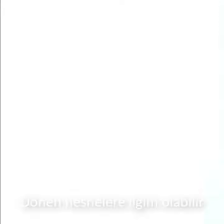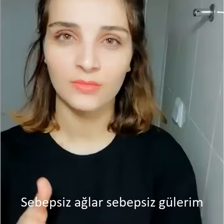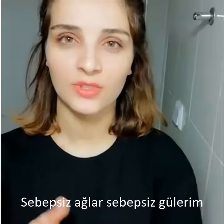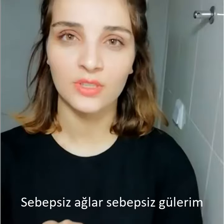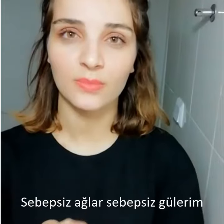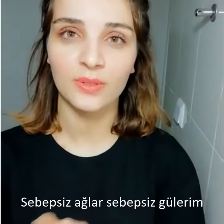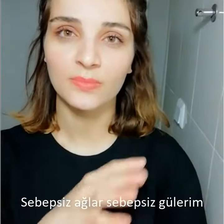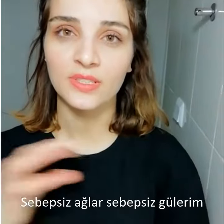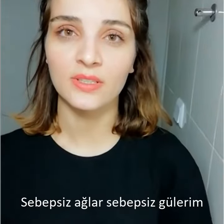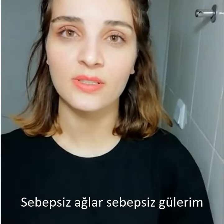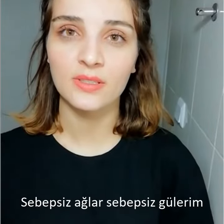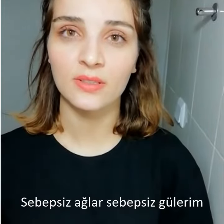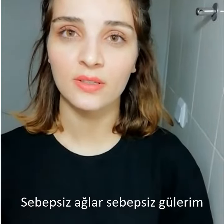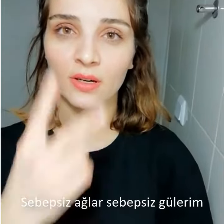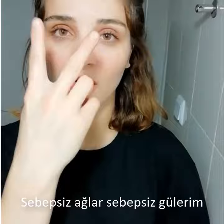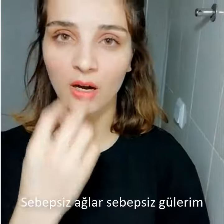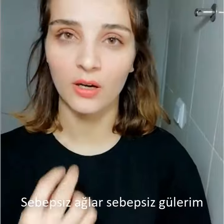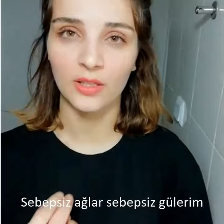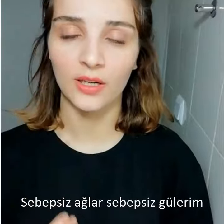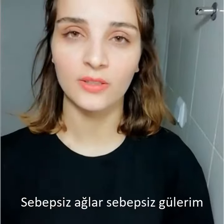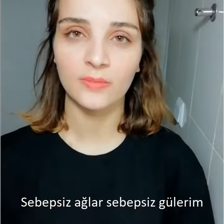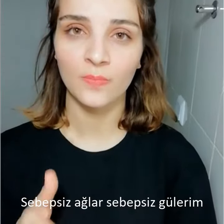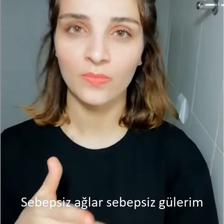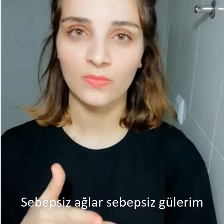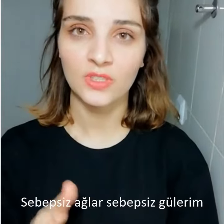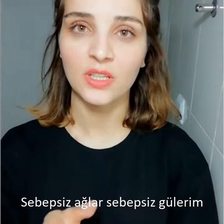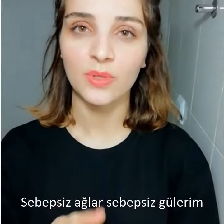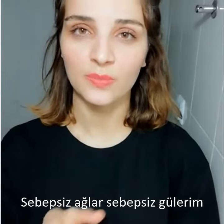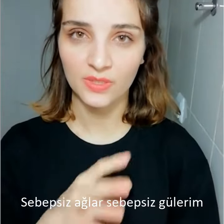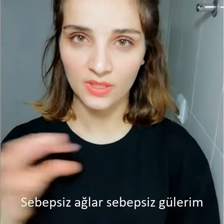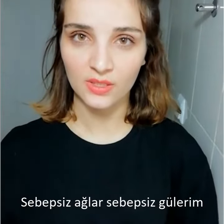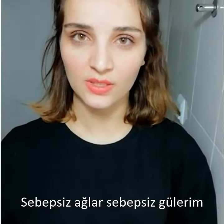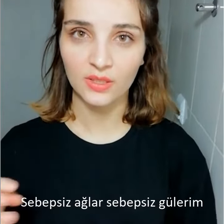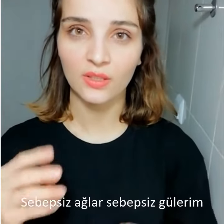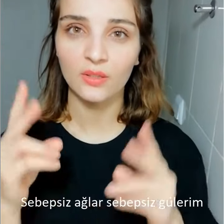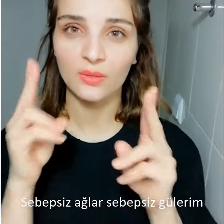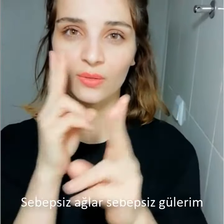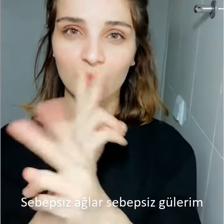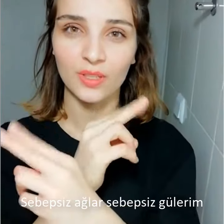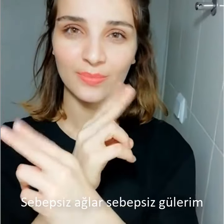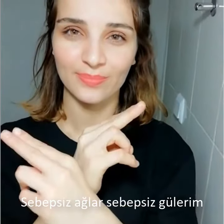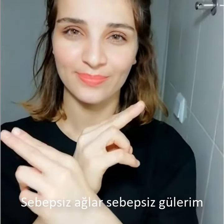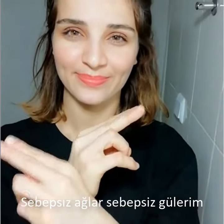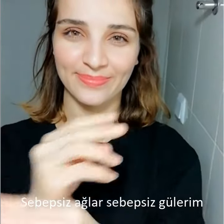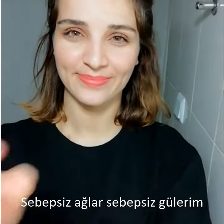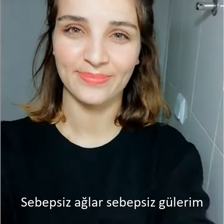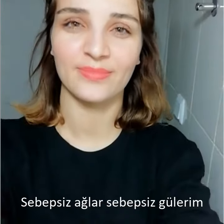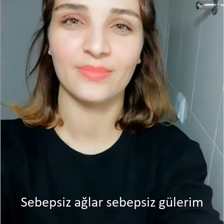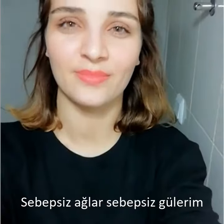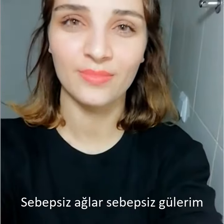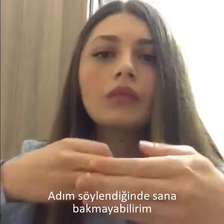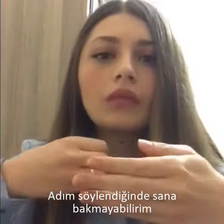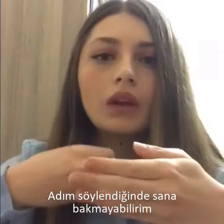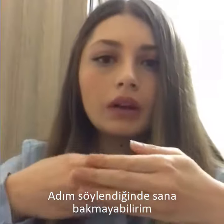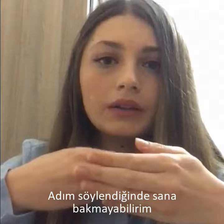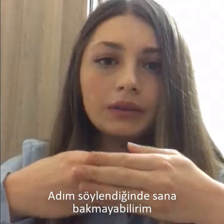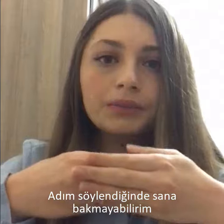Sebepsiz ağlar, sebepsiz gülerim. Adım